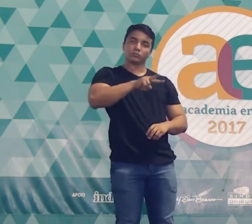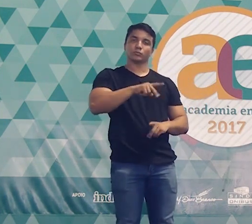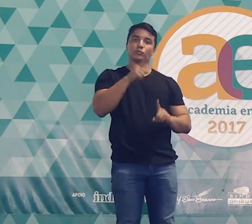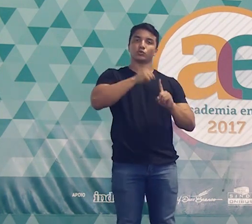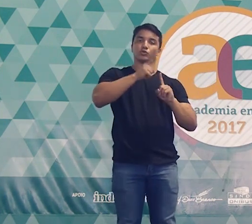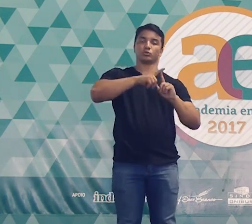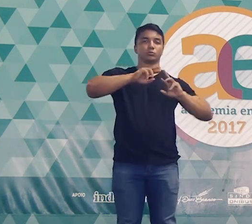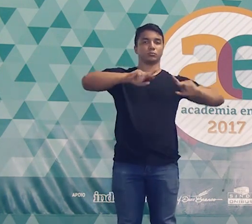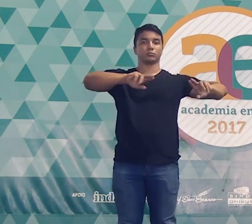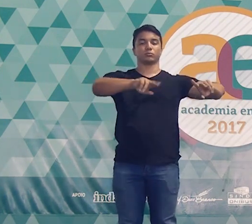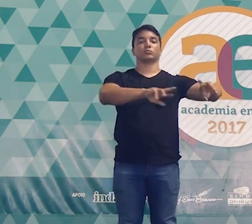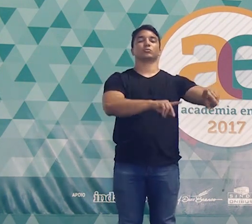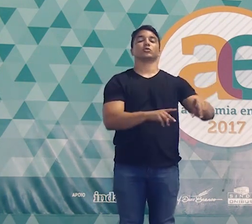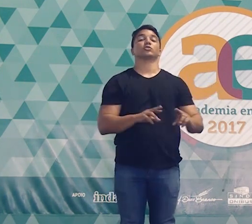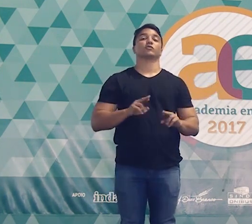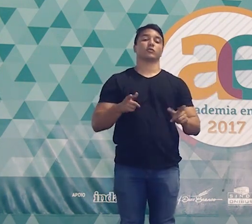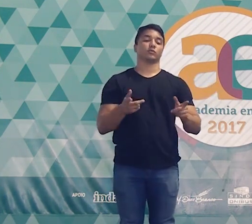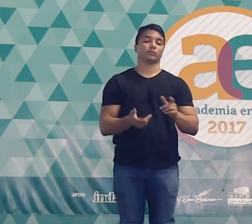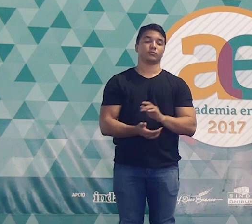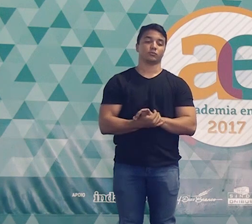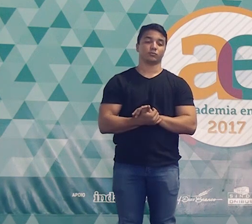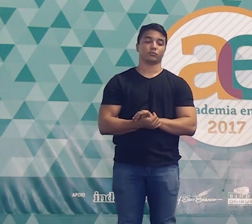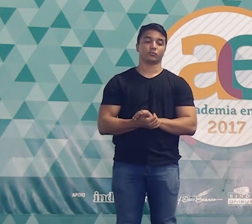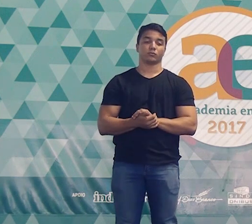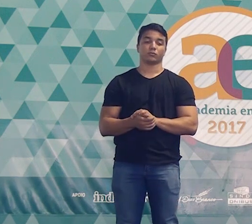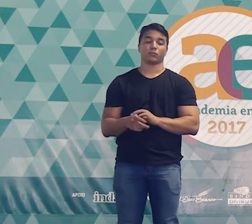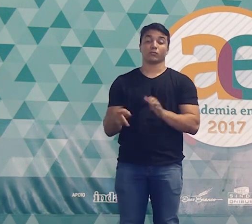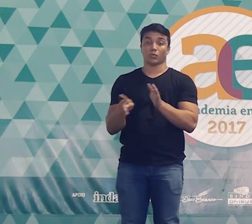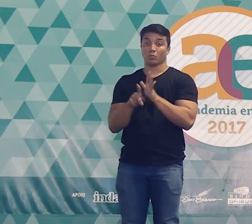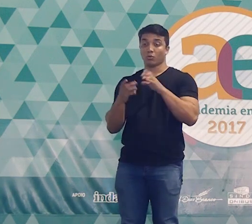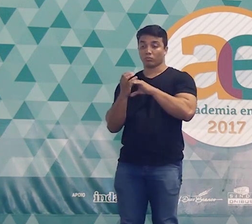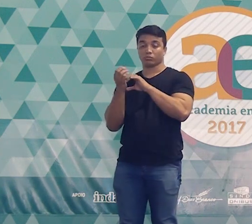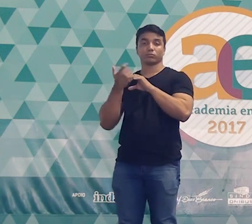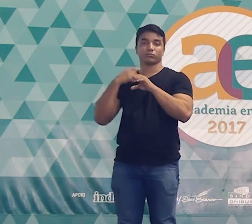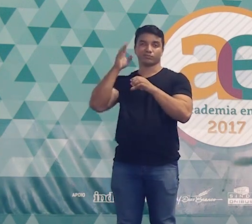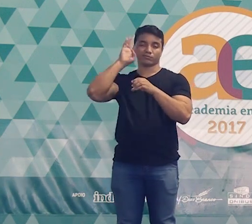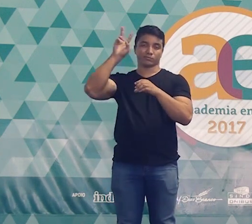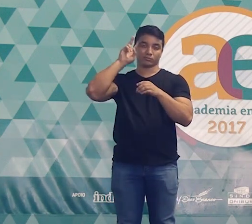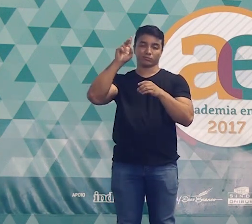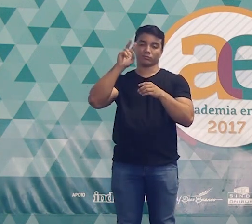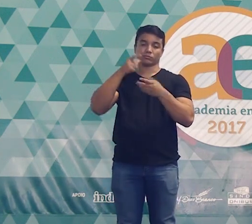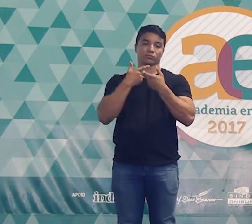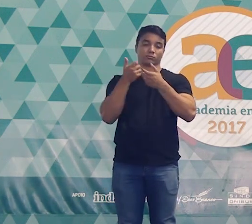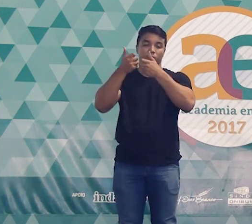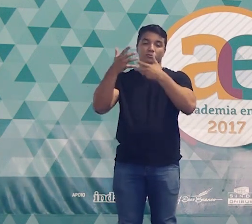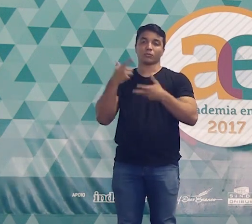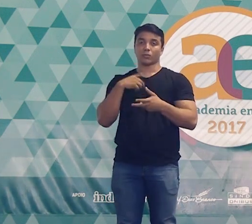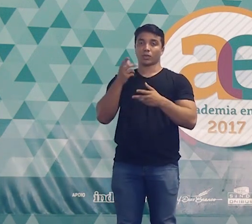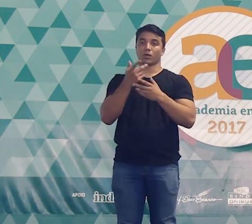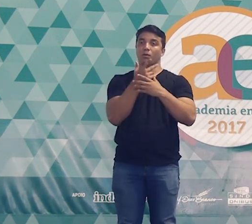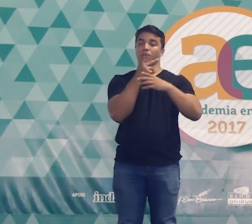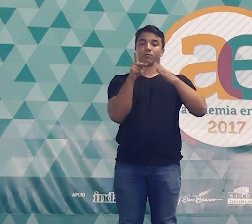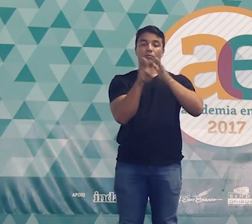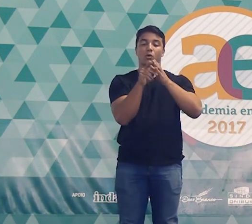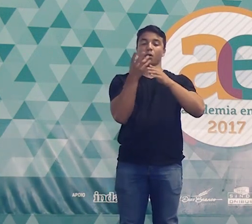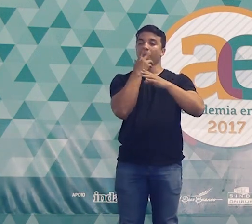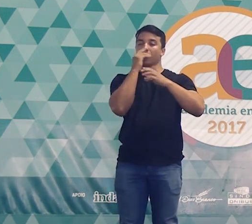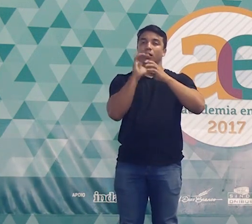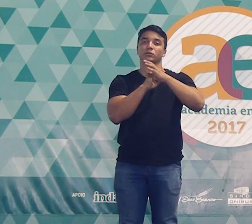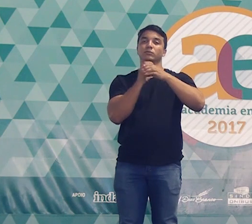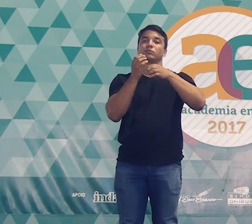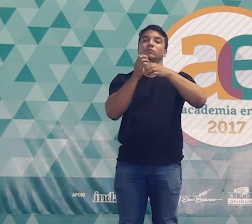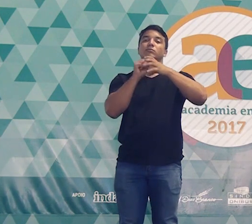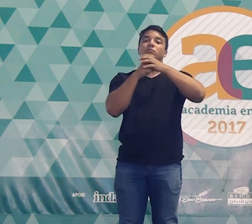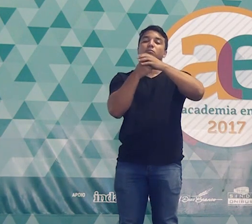tipo de colônia dessa, né? Vamos lá. A morfologia bacteriana, como você viu, olha só, tem as fímbrias, que são pelinhos que podem